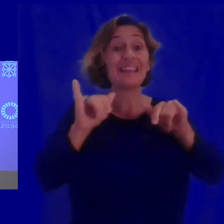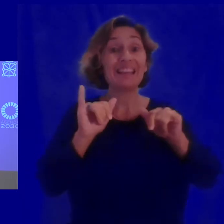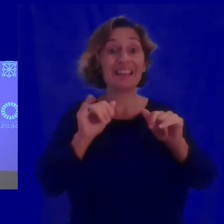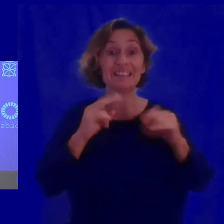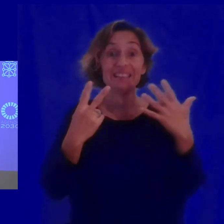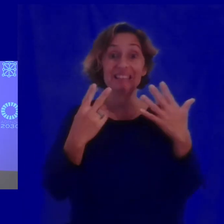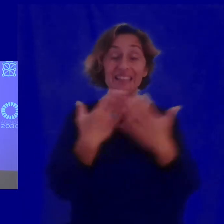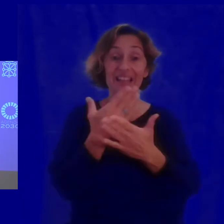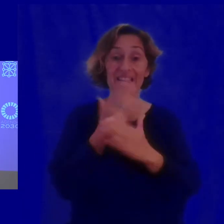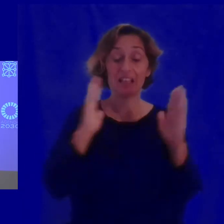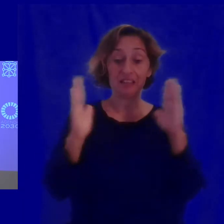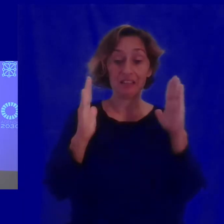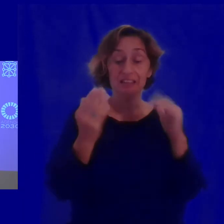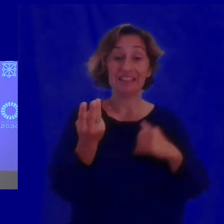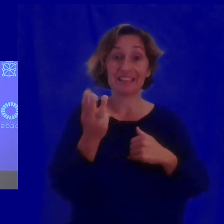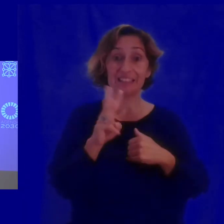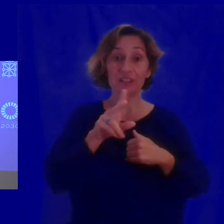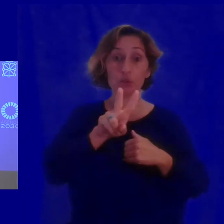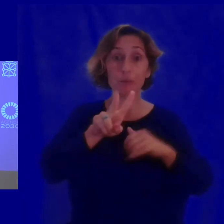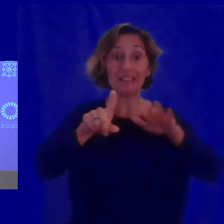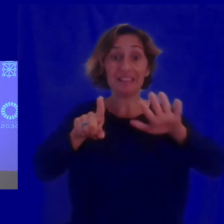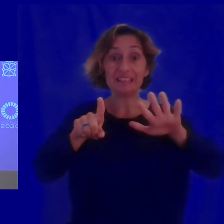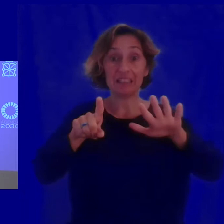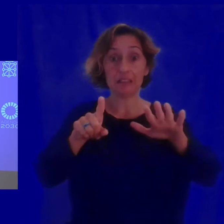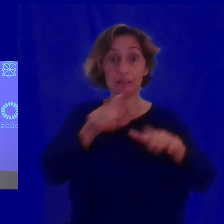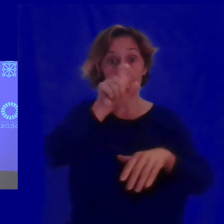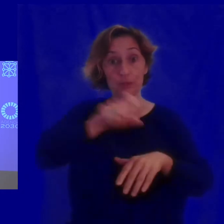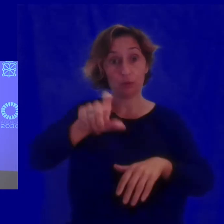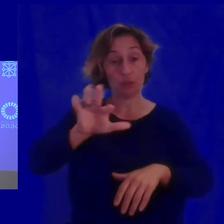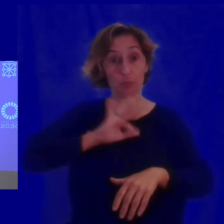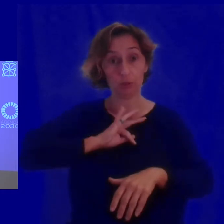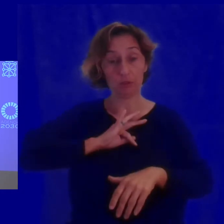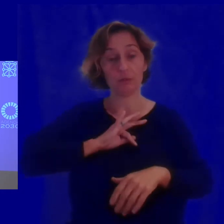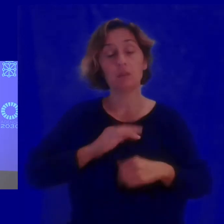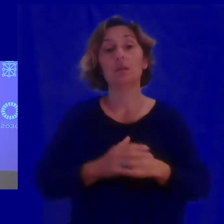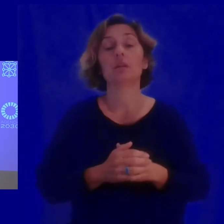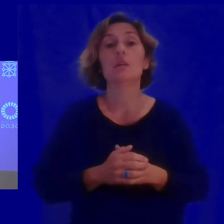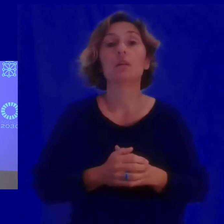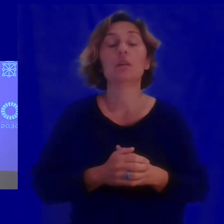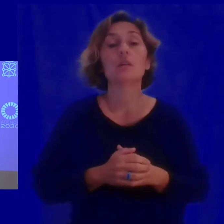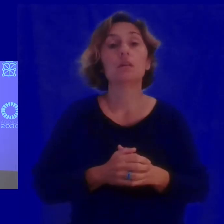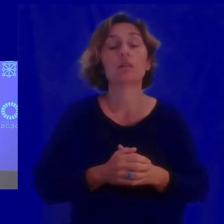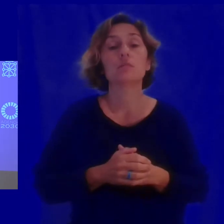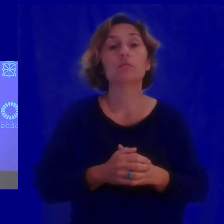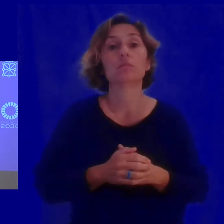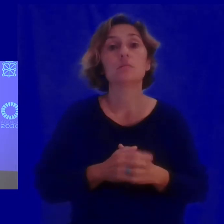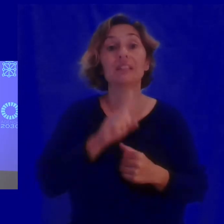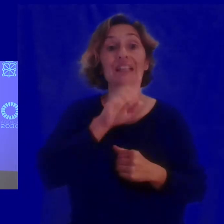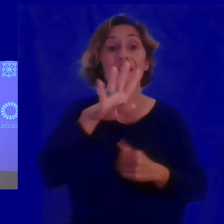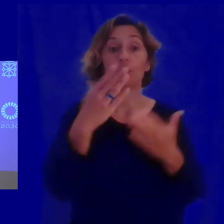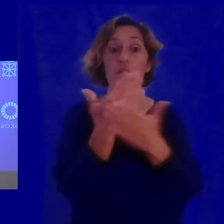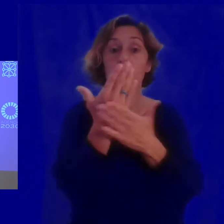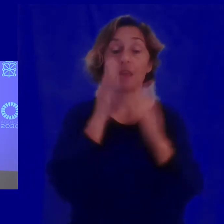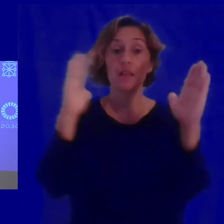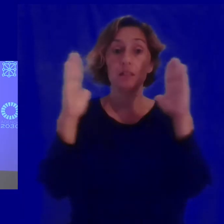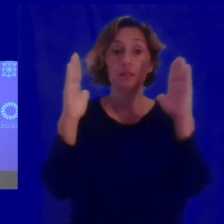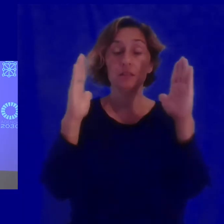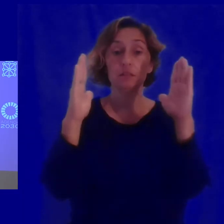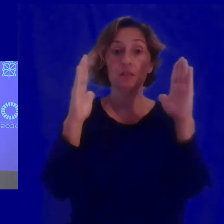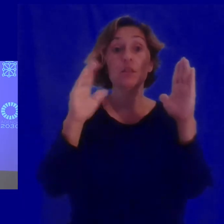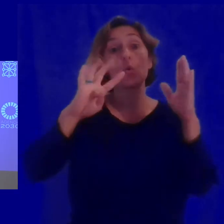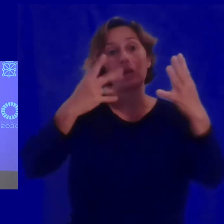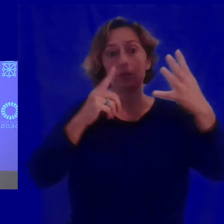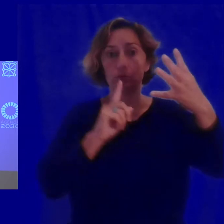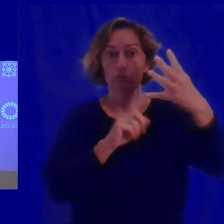con 326 casos. De hecho, en el primer parámetro, en el de la incidencia acumulada, en los 14 días estamos los